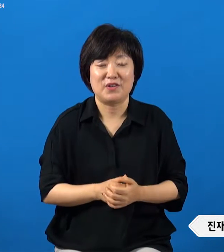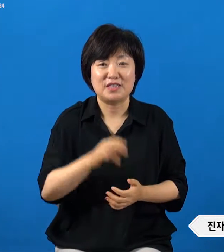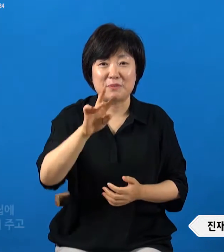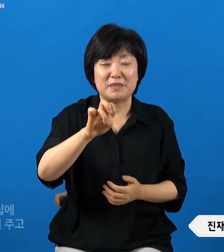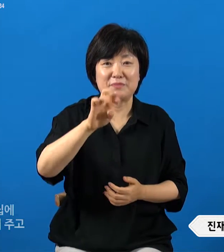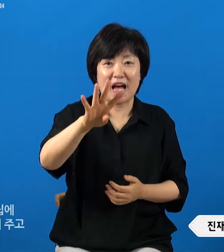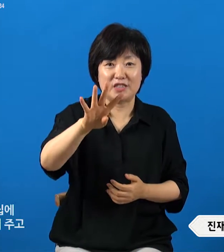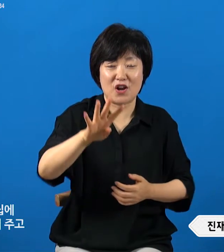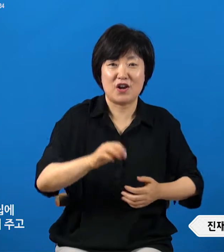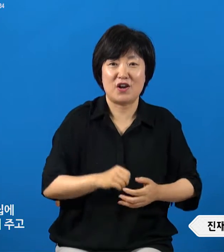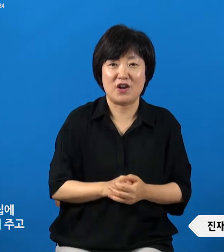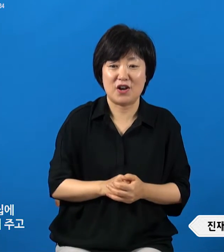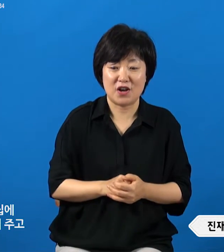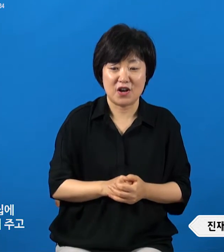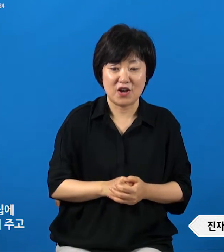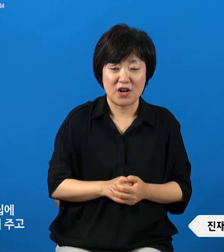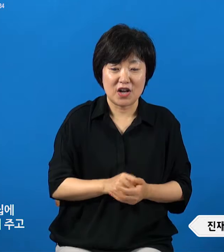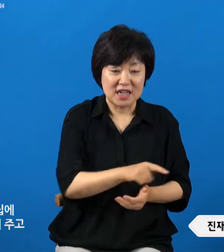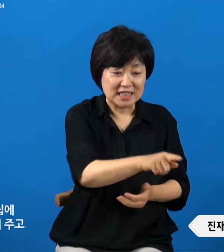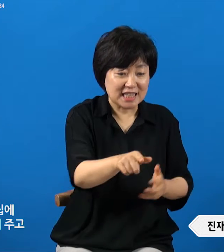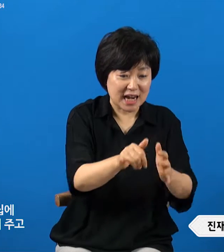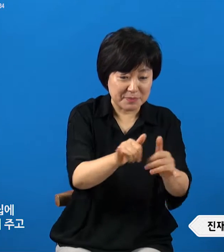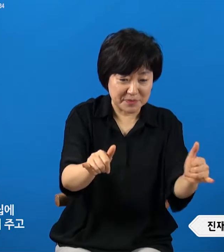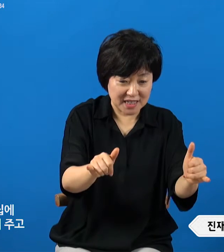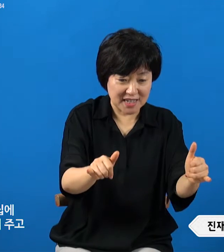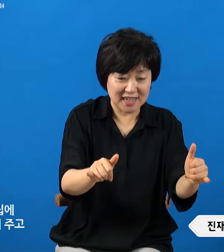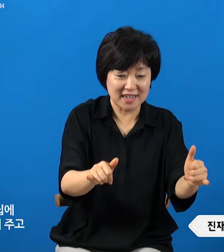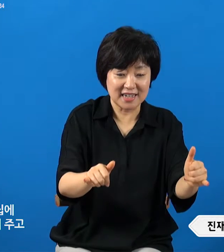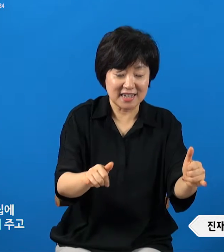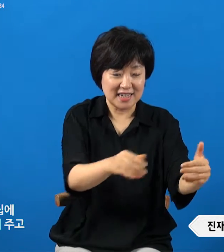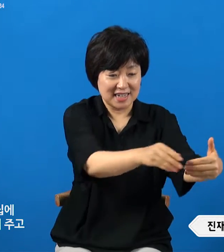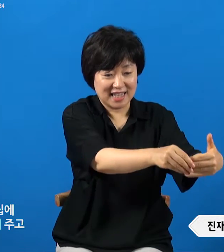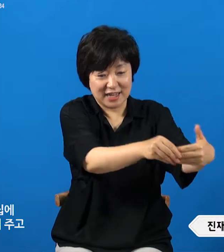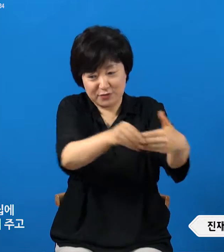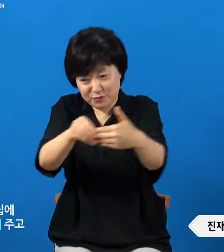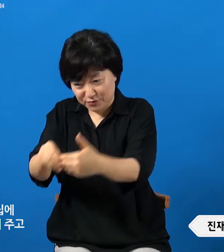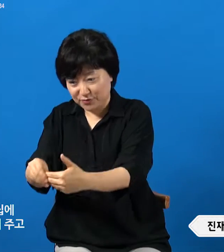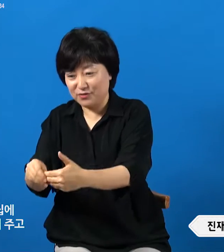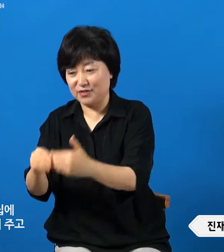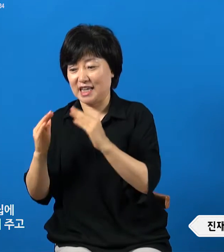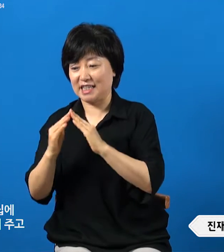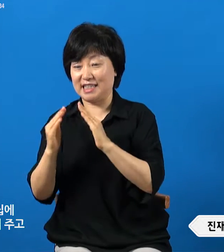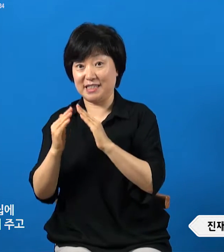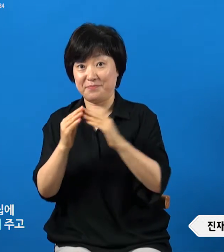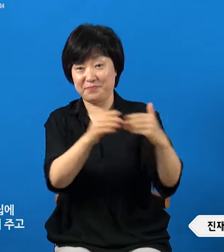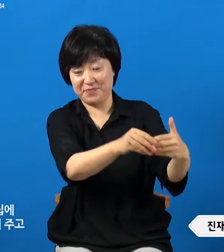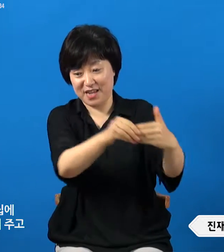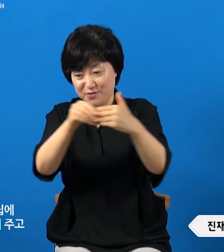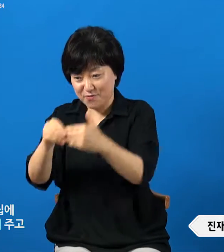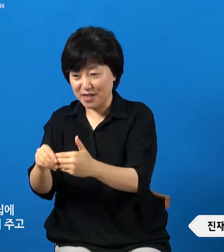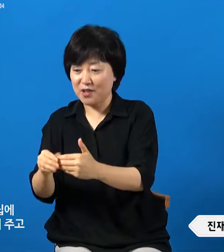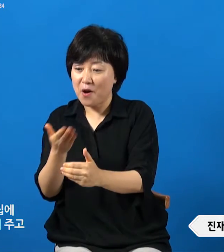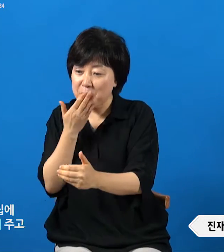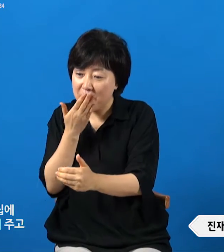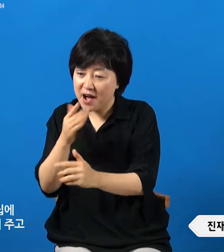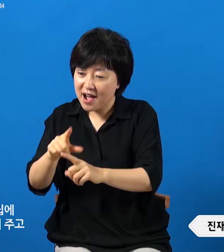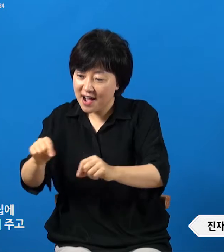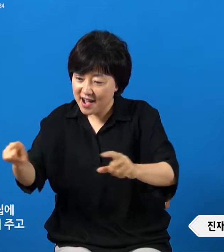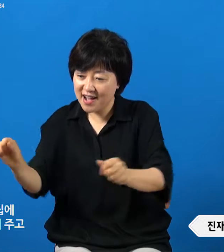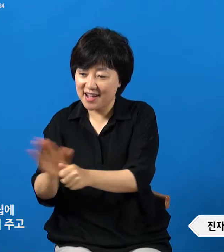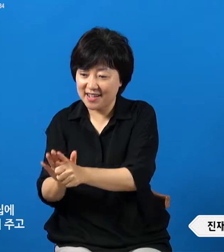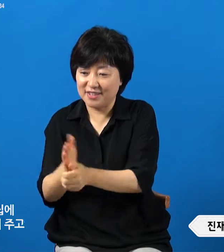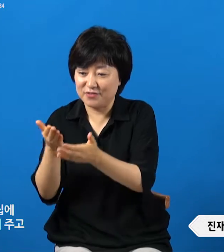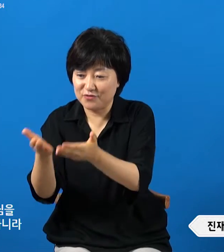34절 말씀을 보십시오. 그들을 데리고 자기 집에 올라가서 음식을 차려주고 그와 온 집안이 하나님을